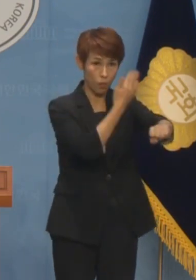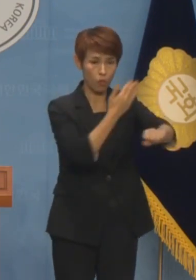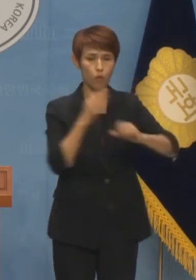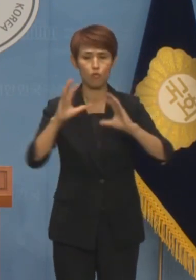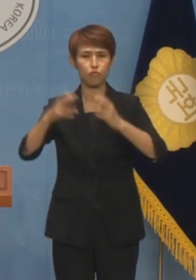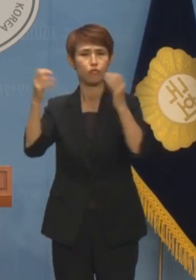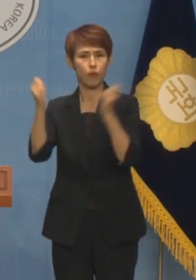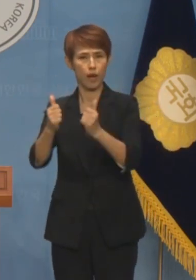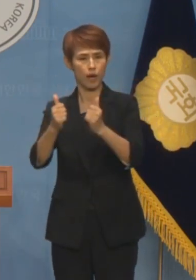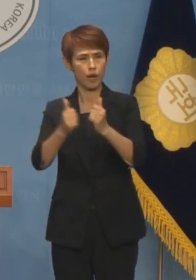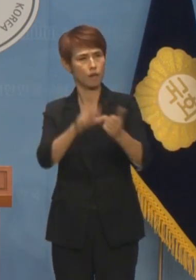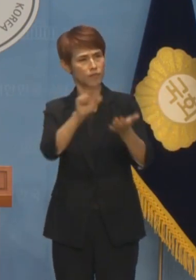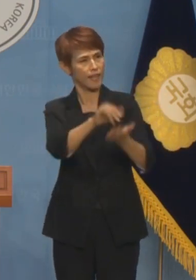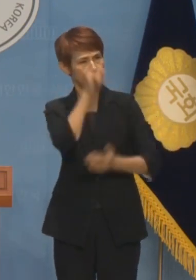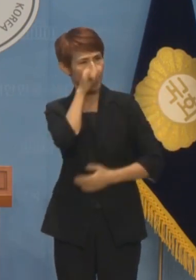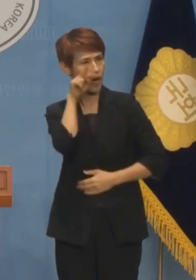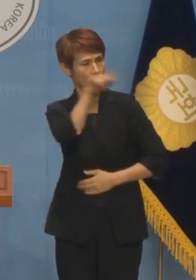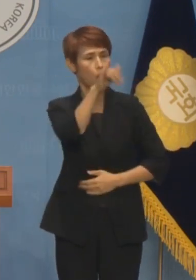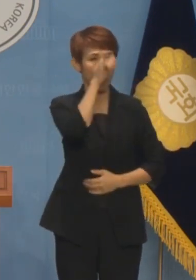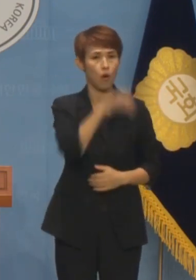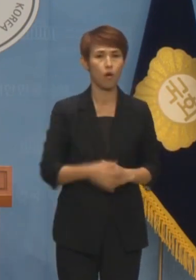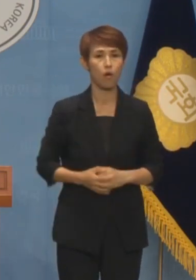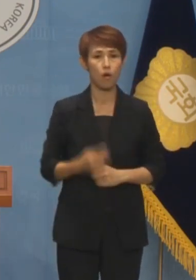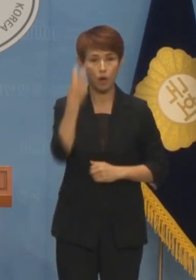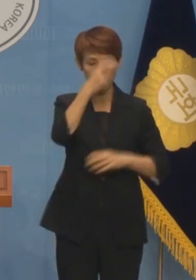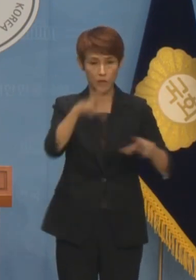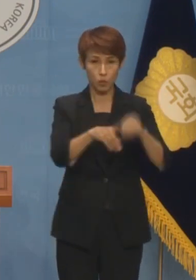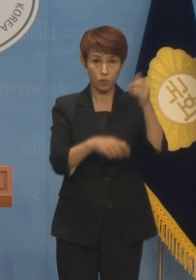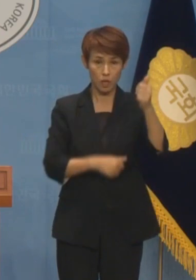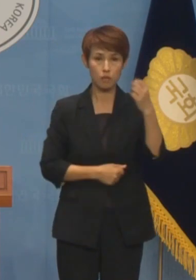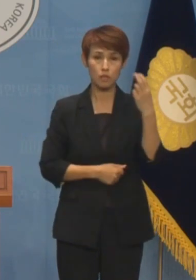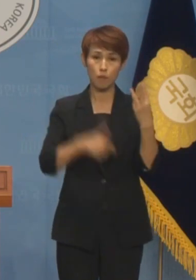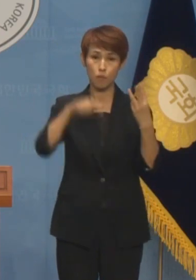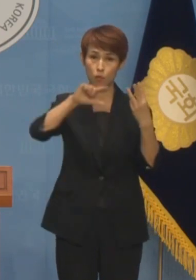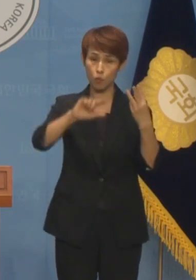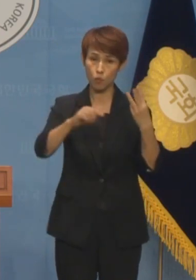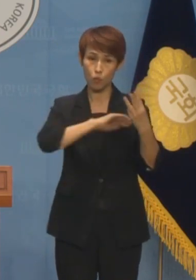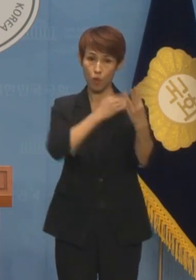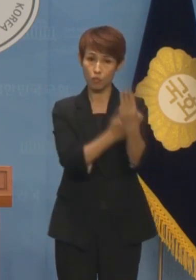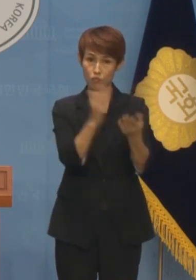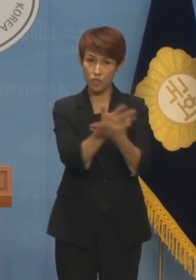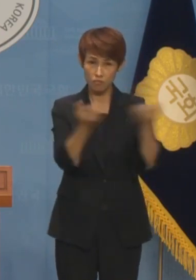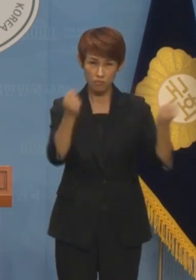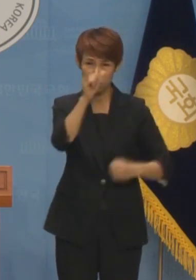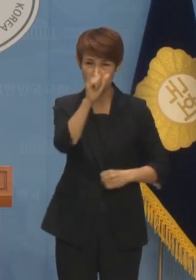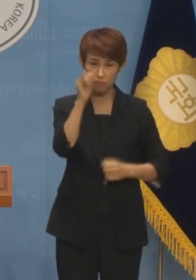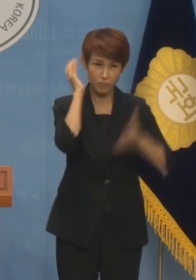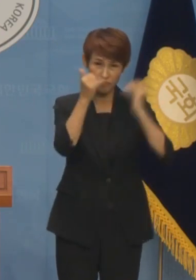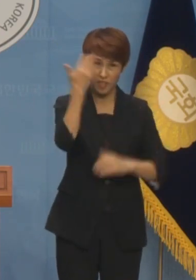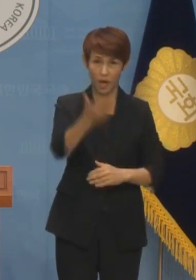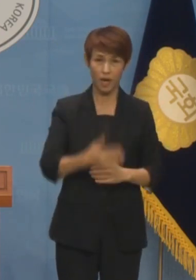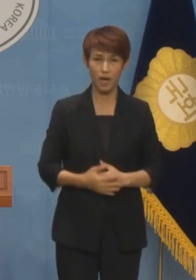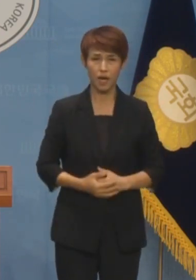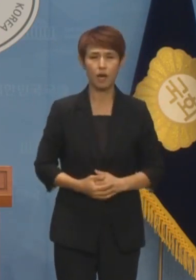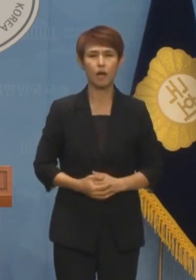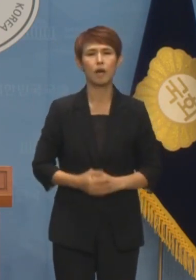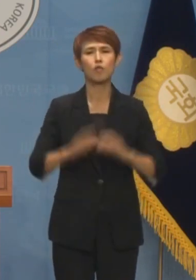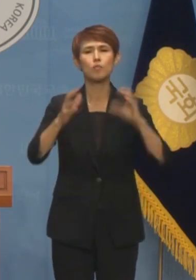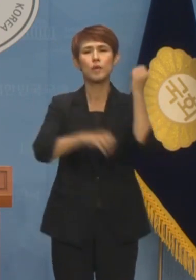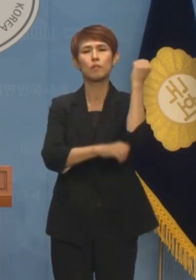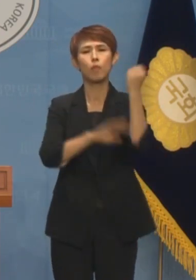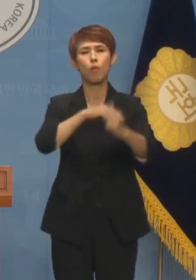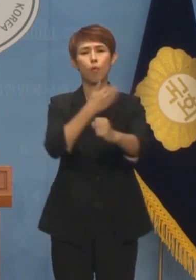국회가 짚은 겁니다. 검찰총장이 상권 분립도 헷갈립니까? 따져보자는 겁니다. 국민의